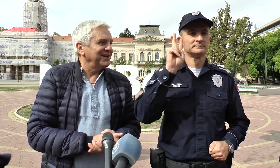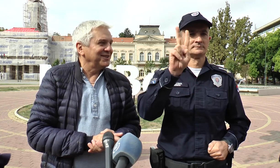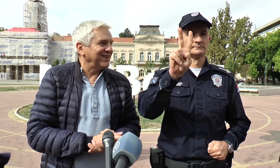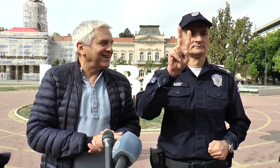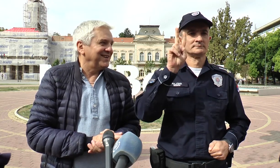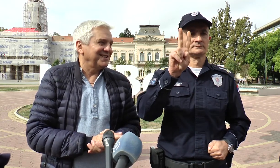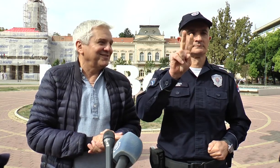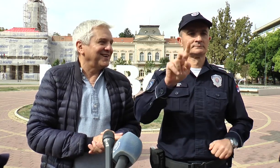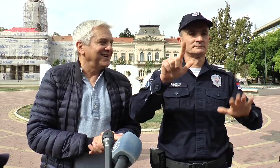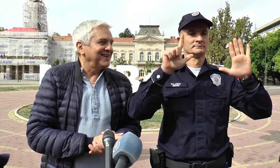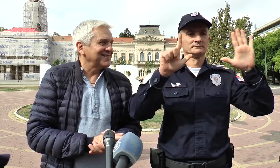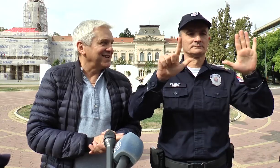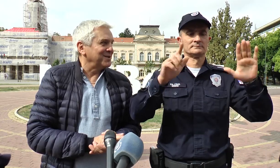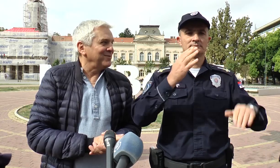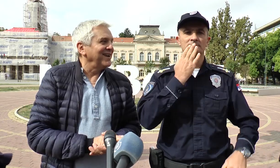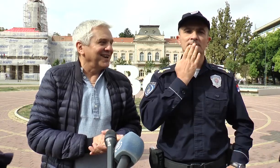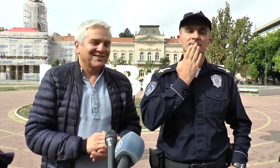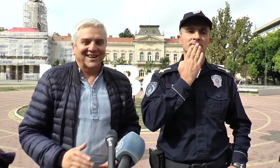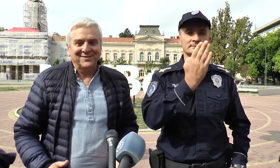93-227-es számra. Köszönöm.